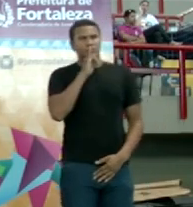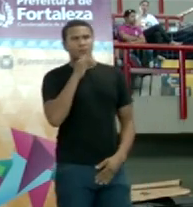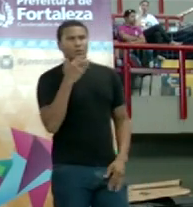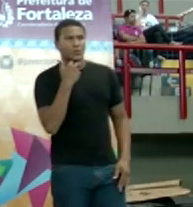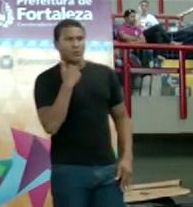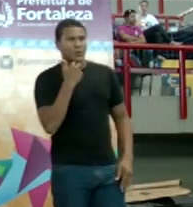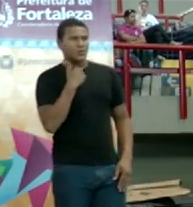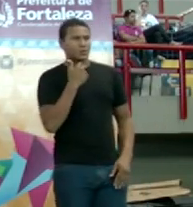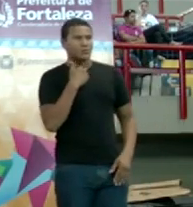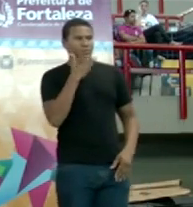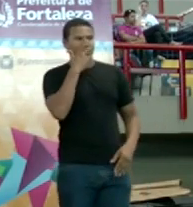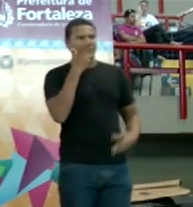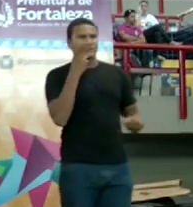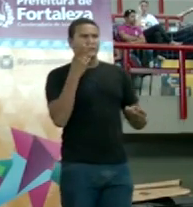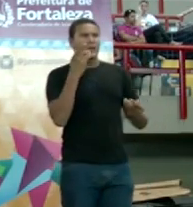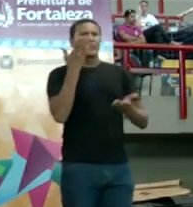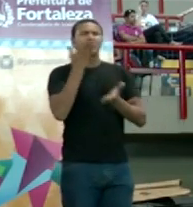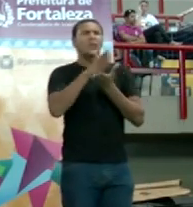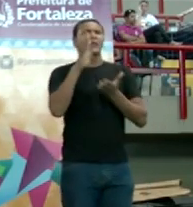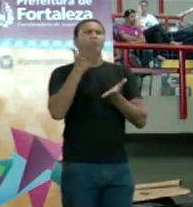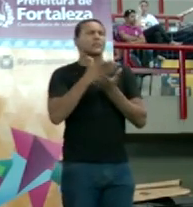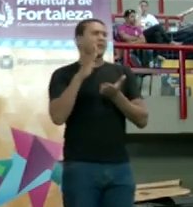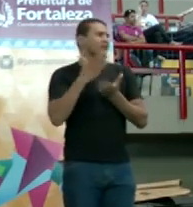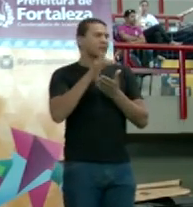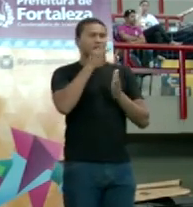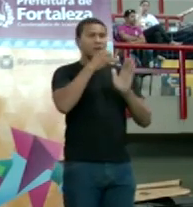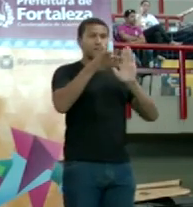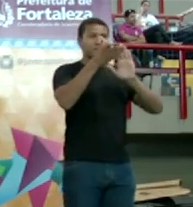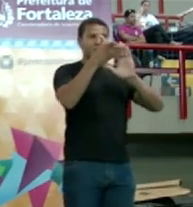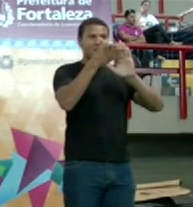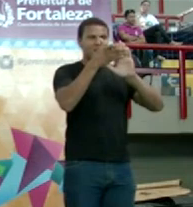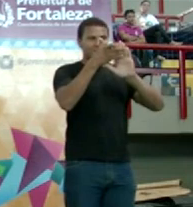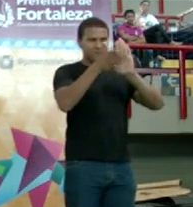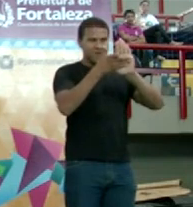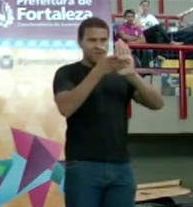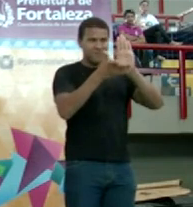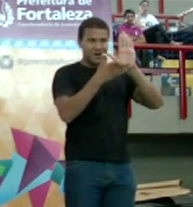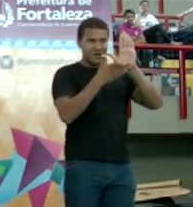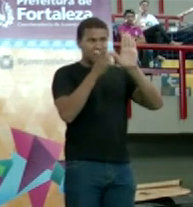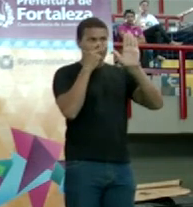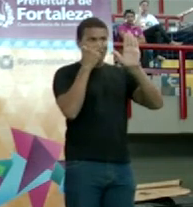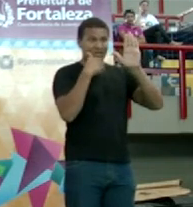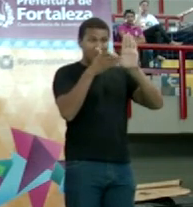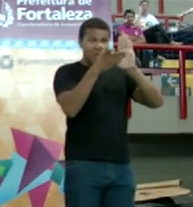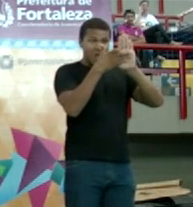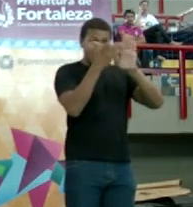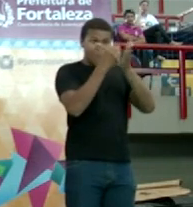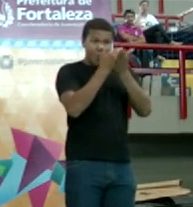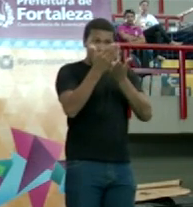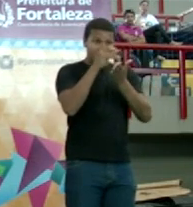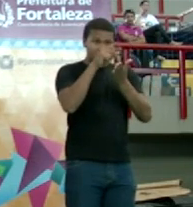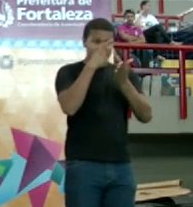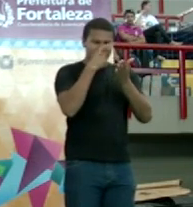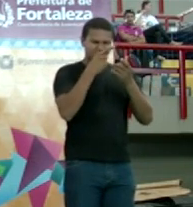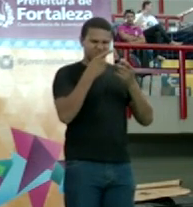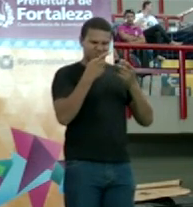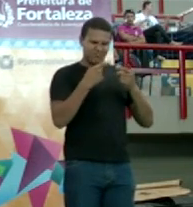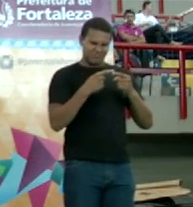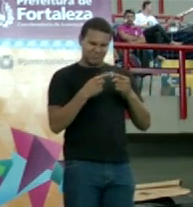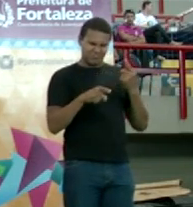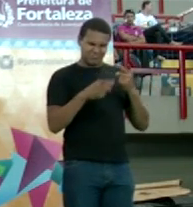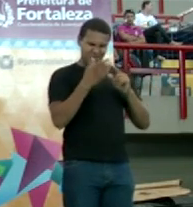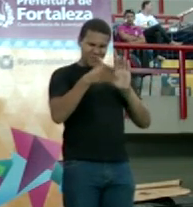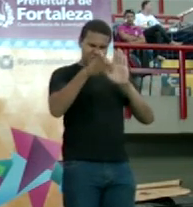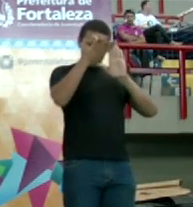tem nada a ver com o parágrafo anterior. Aquilo que você inicia não tem nenhuma relação de